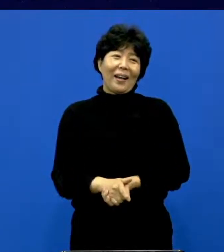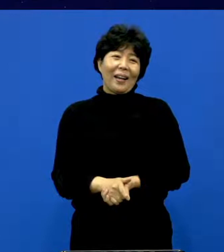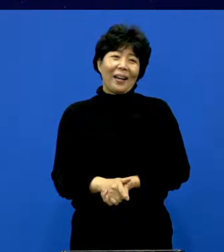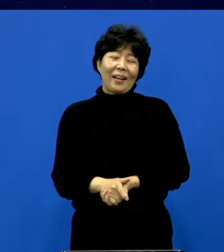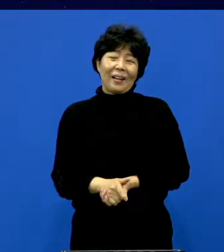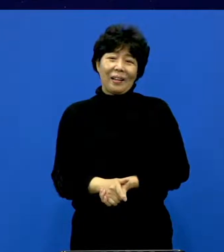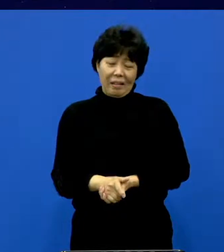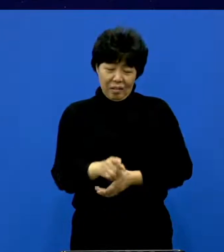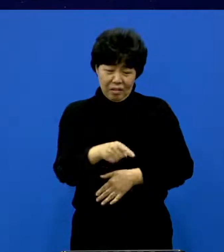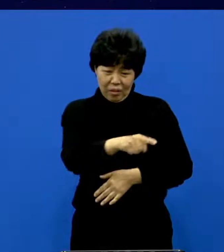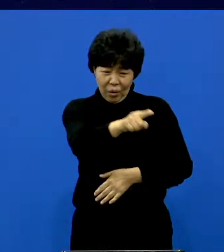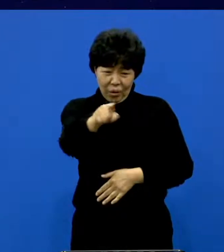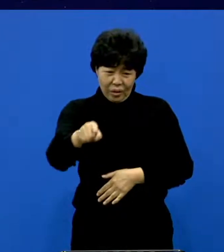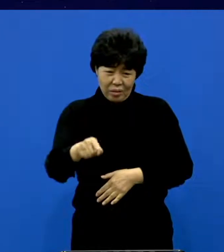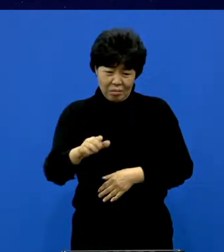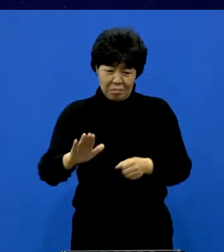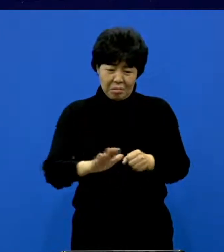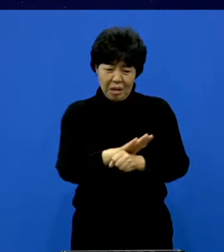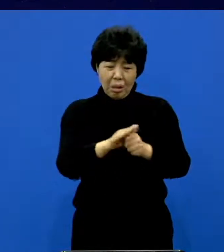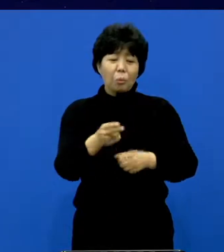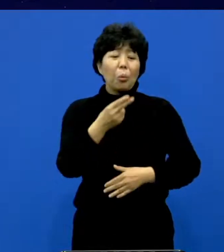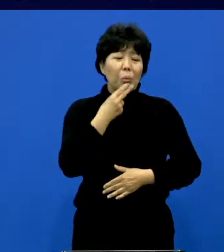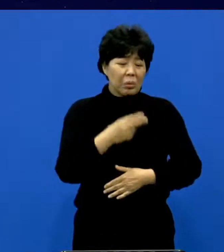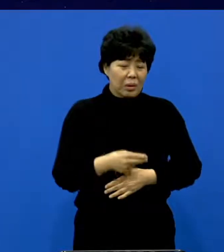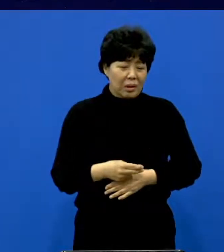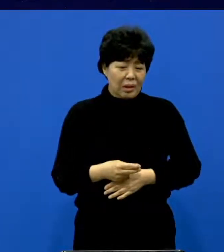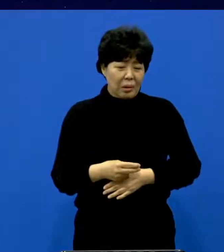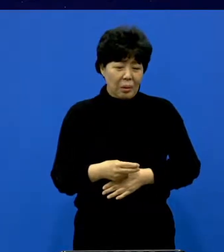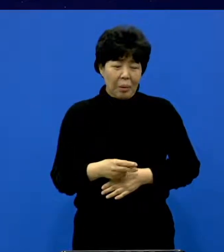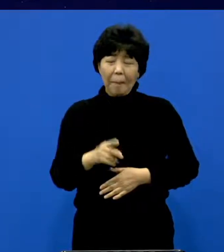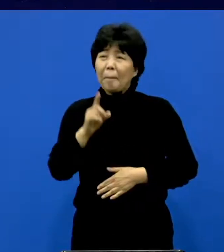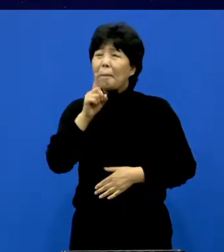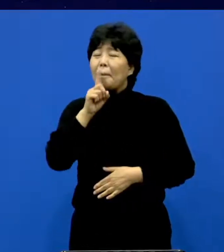너희들도 못하는데 뭘 그렇게 야단했냐는 거죠.